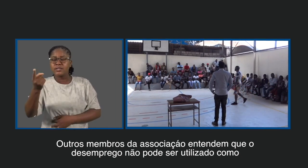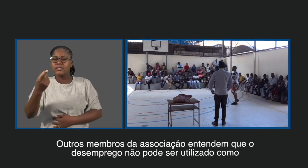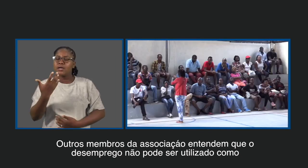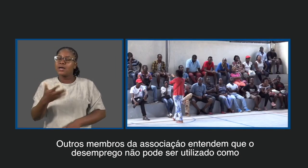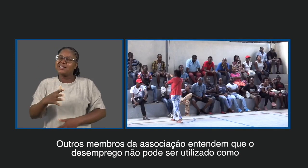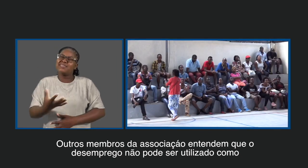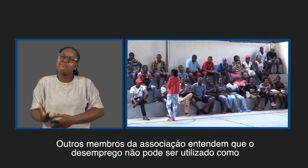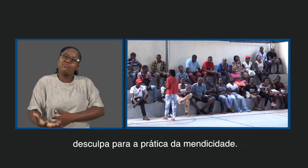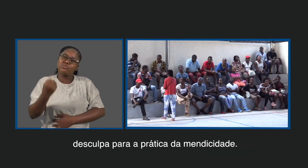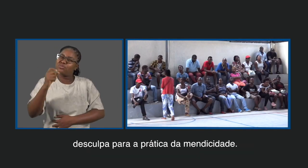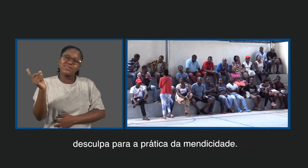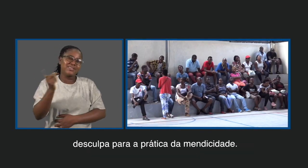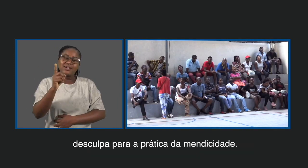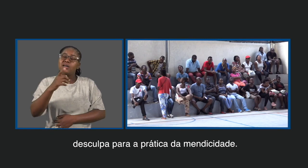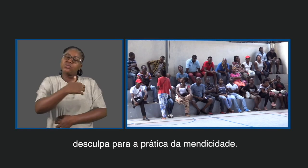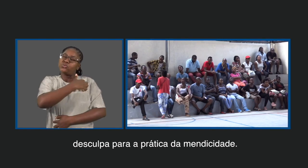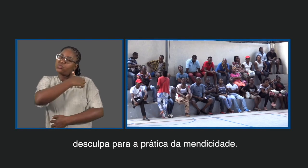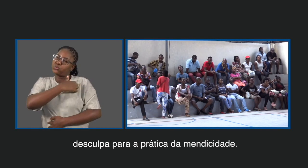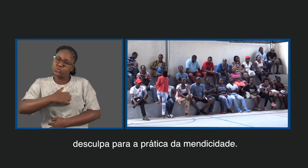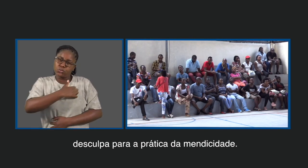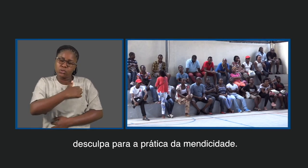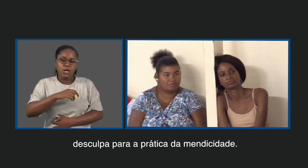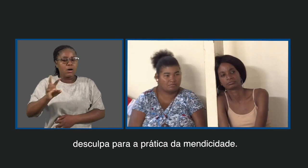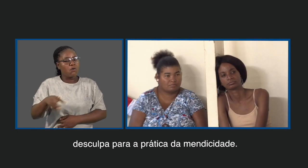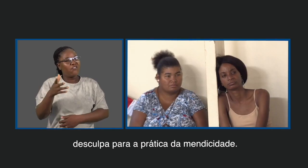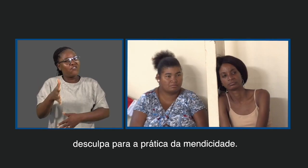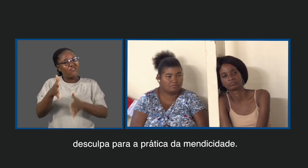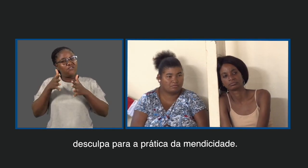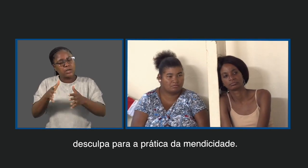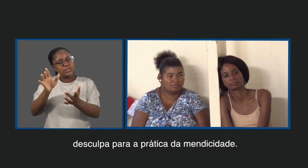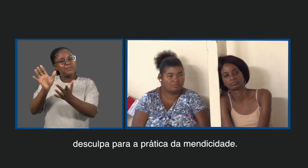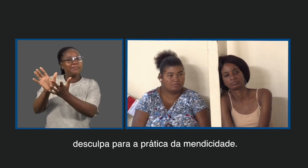pode ser utilizado como desculpa para a prática da medicidade.